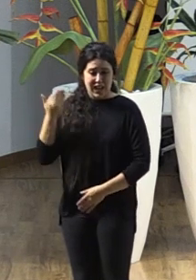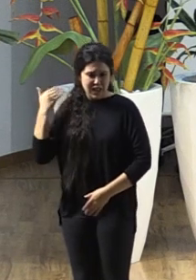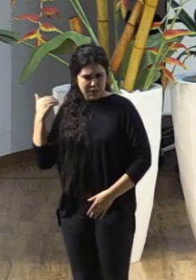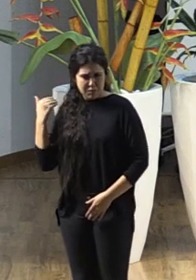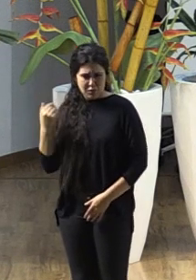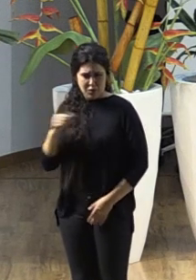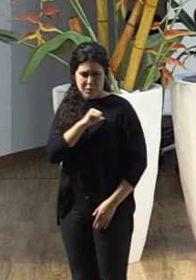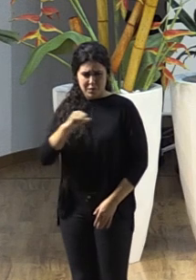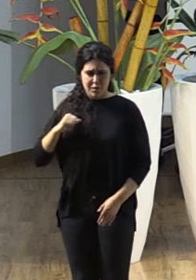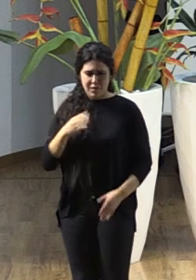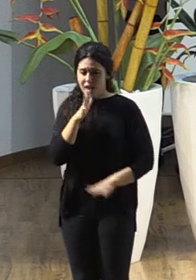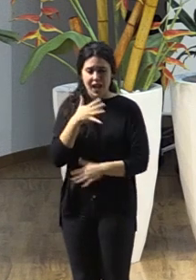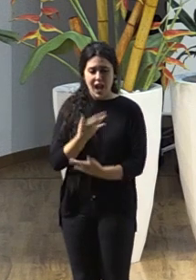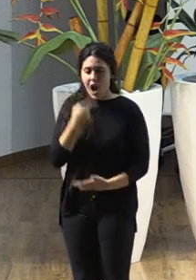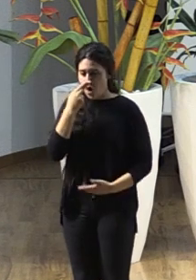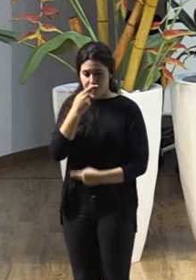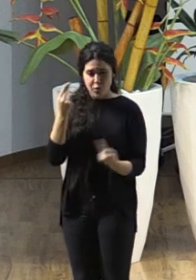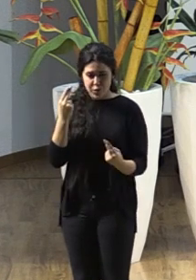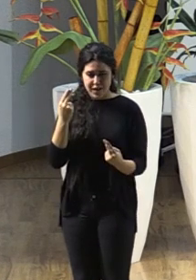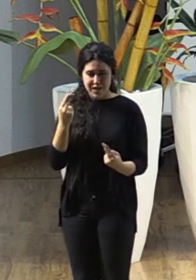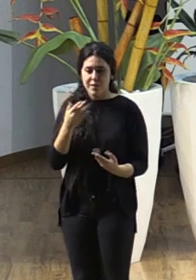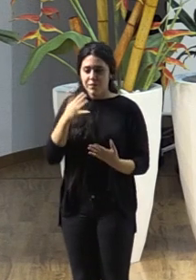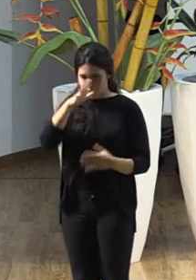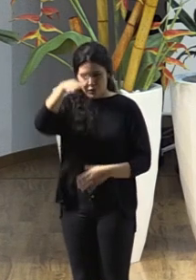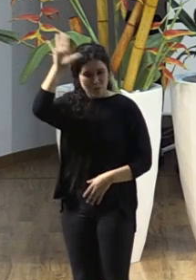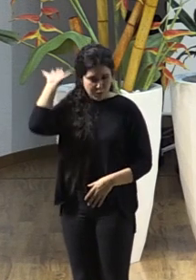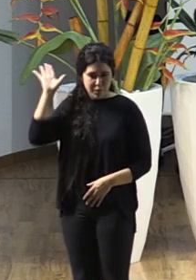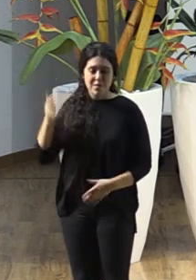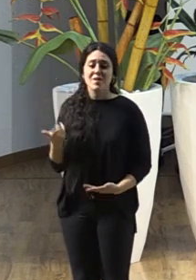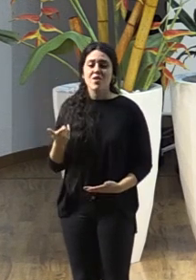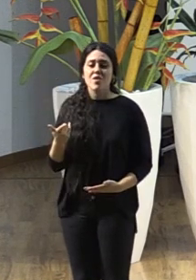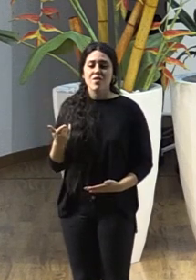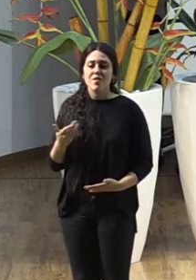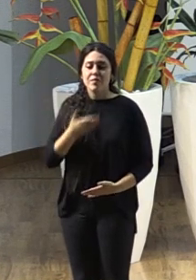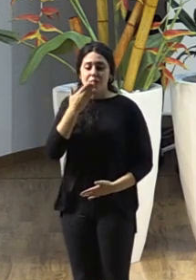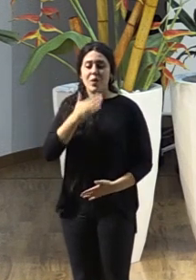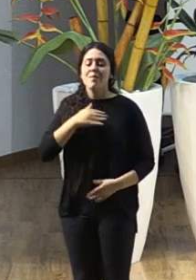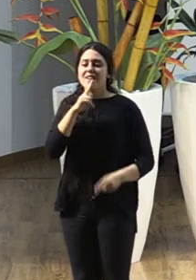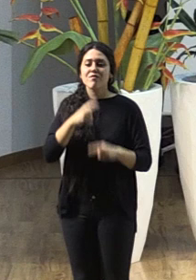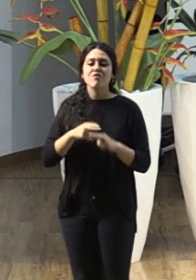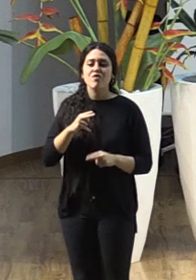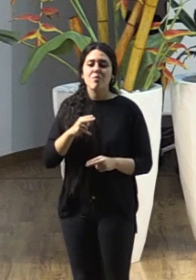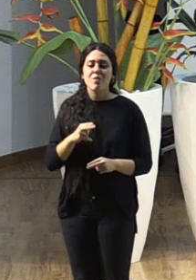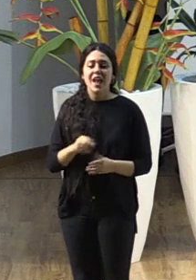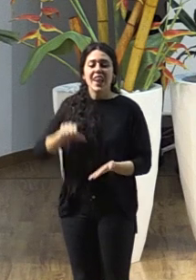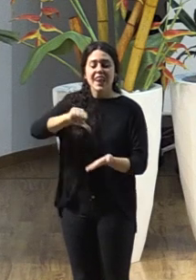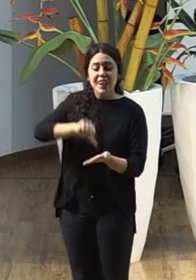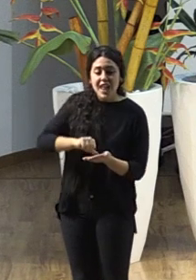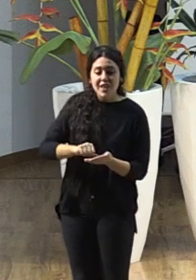universitaria en Roma, pero mi escuela se llama el Centro de Educación